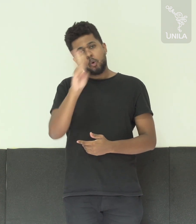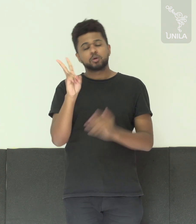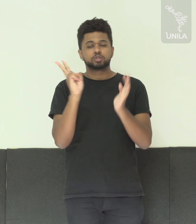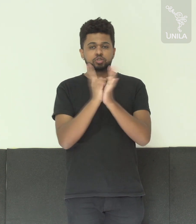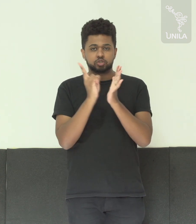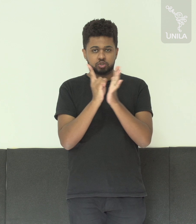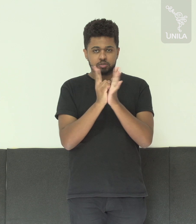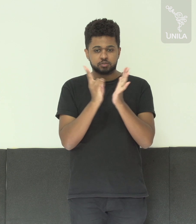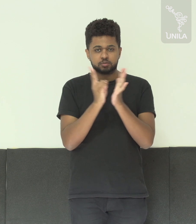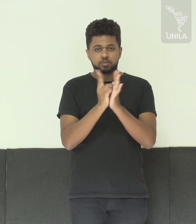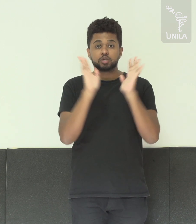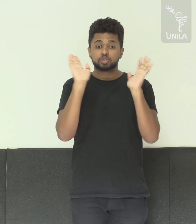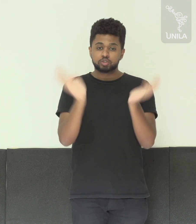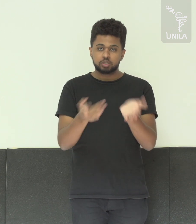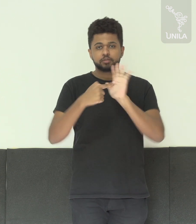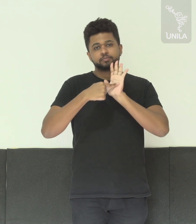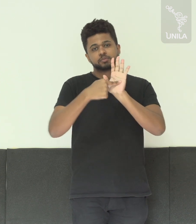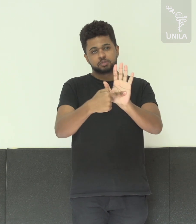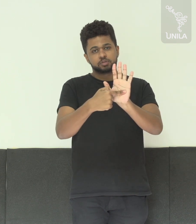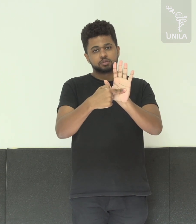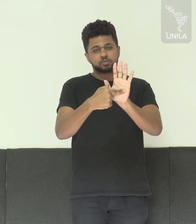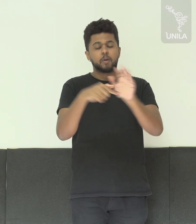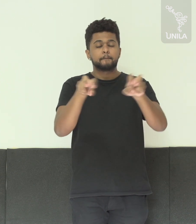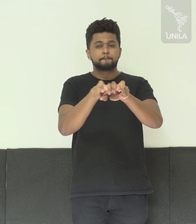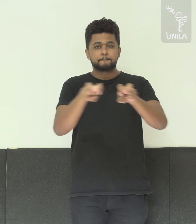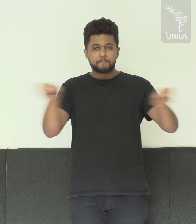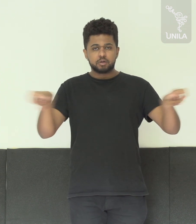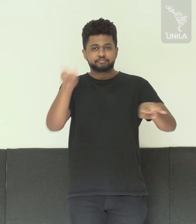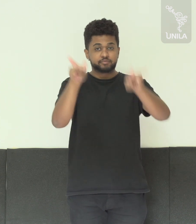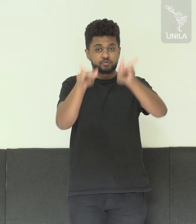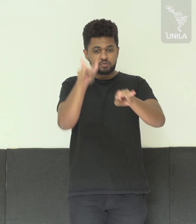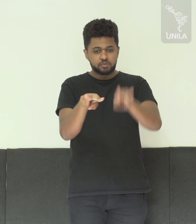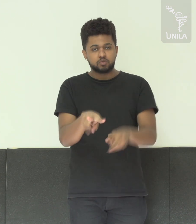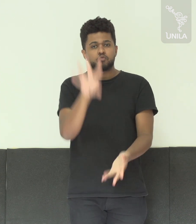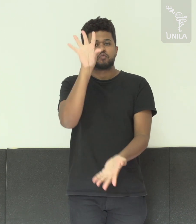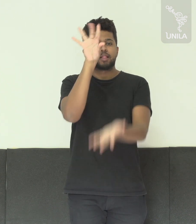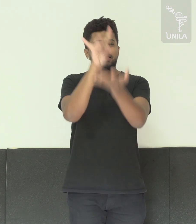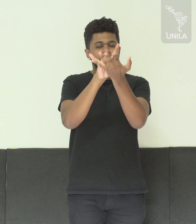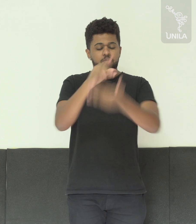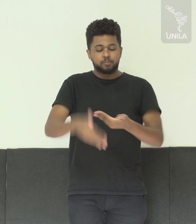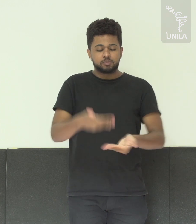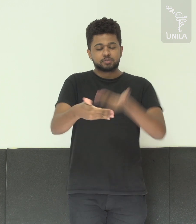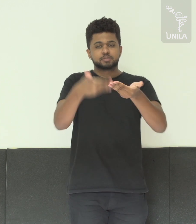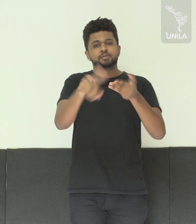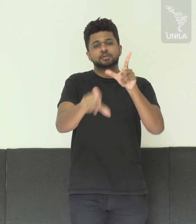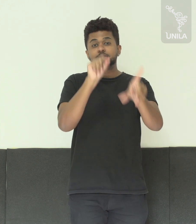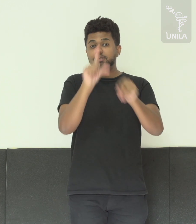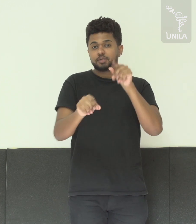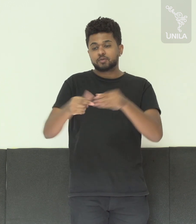indígenas que já se apresentaram diante de bancas de verificação e validação em processos